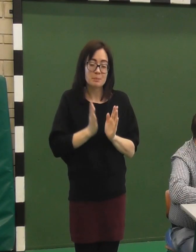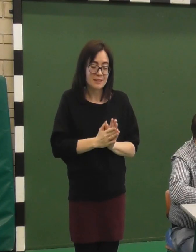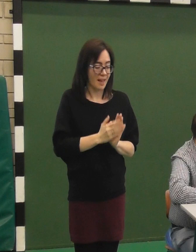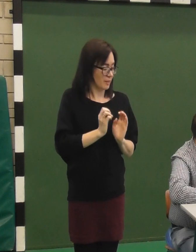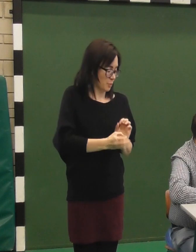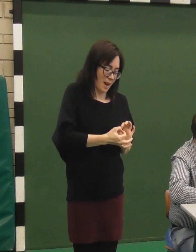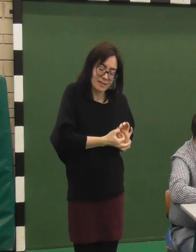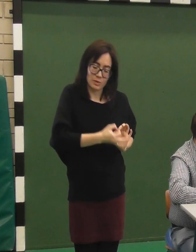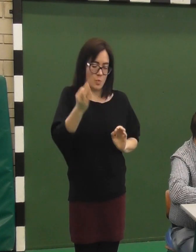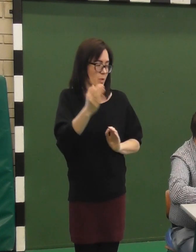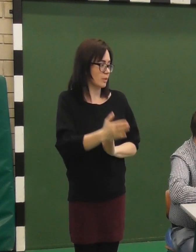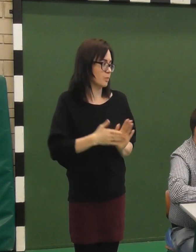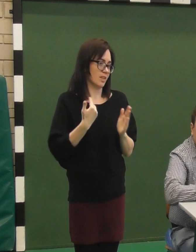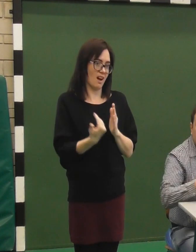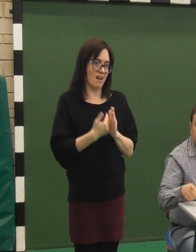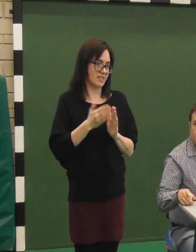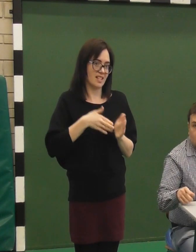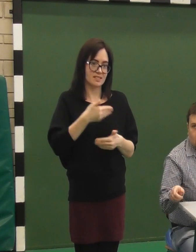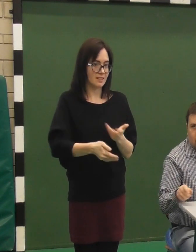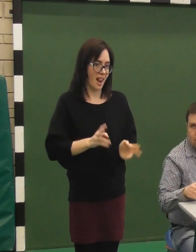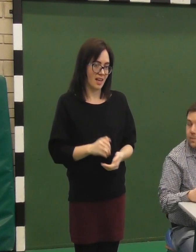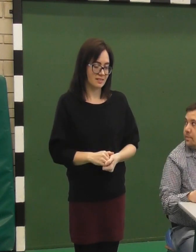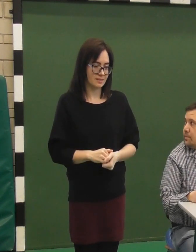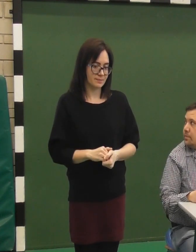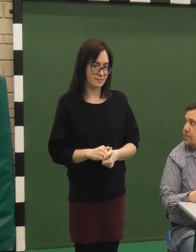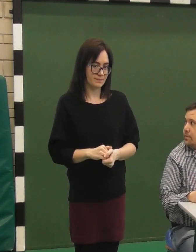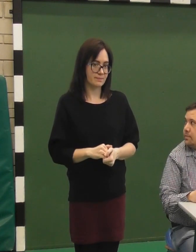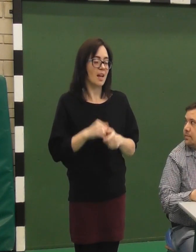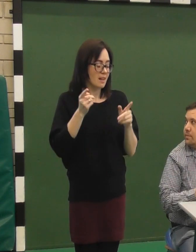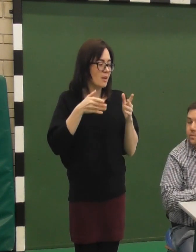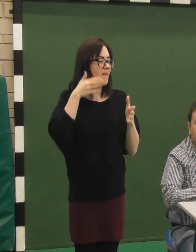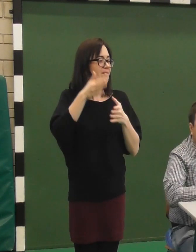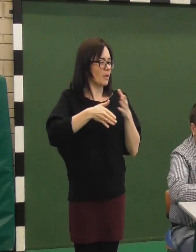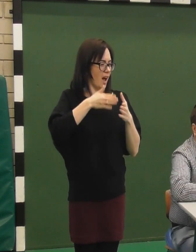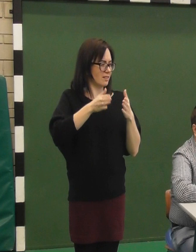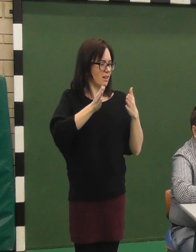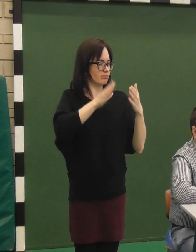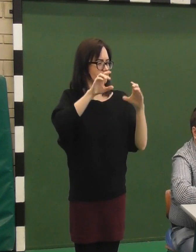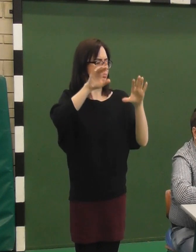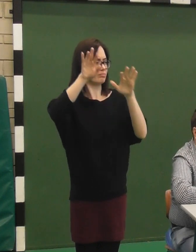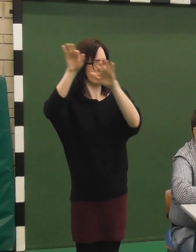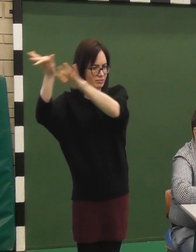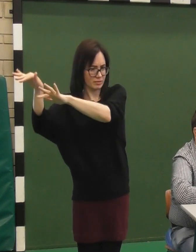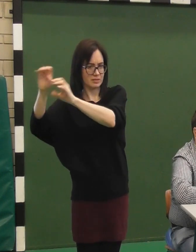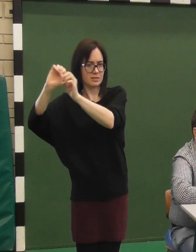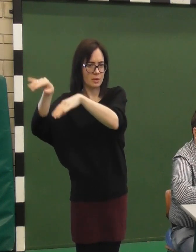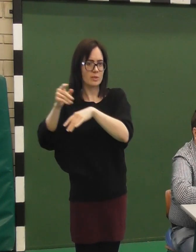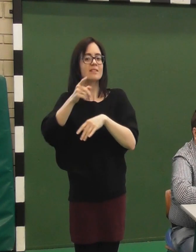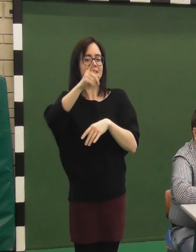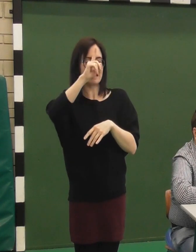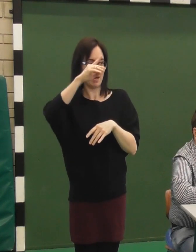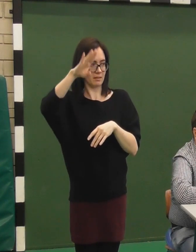Na, amikor elvittek Auschwitzba, akkor hát a német katonák felszálltak a